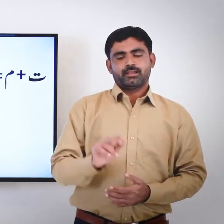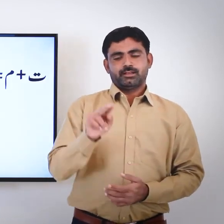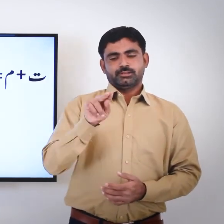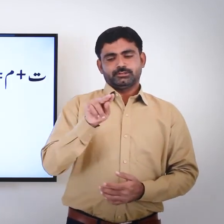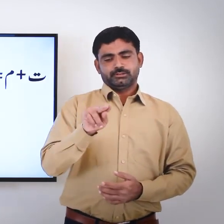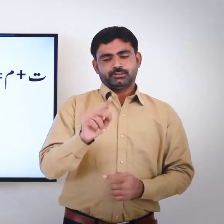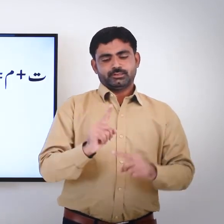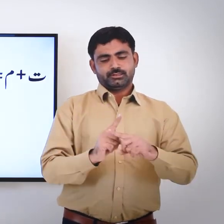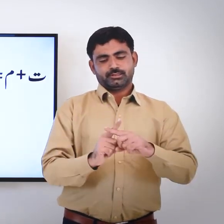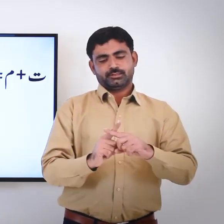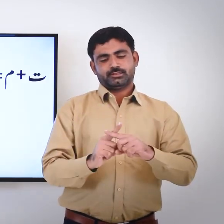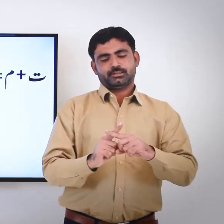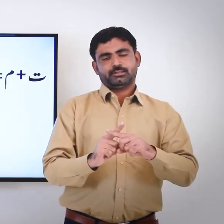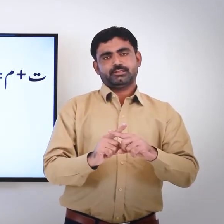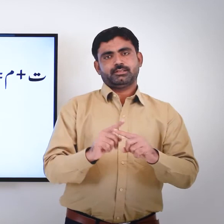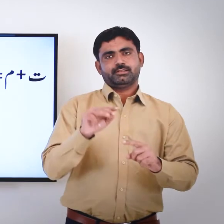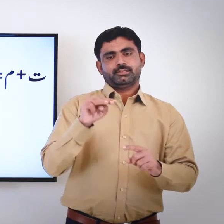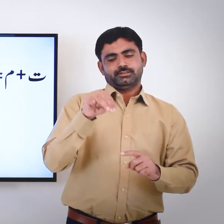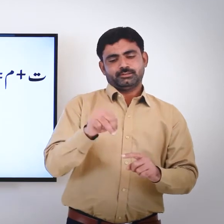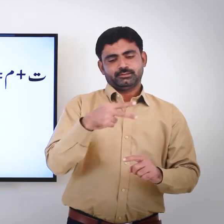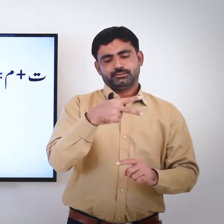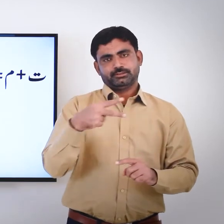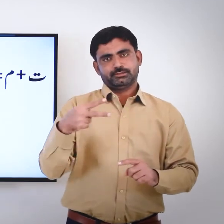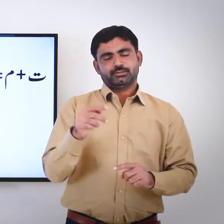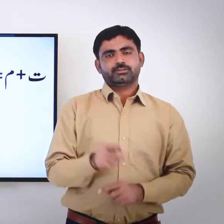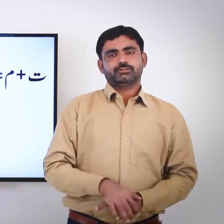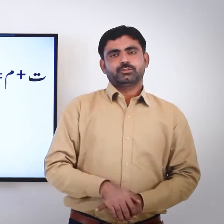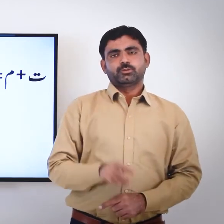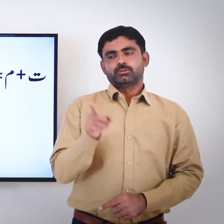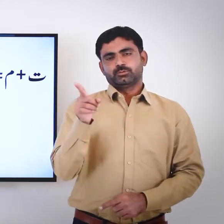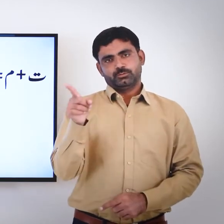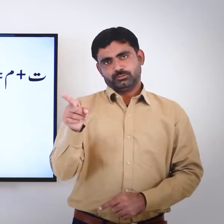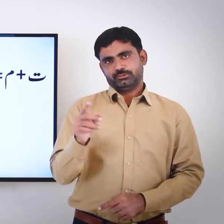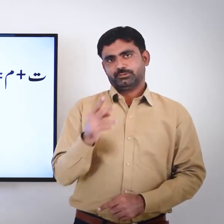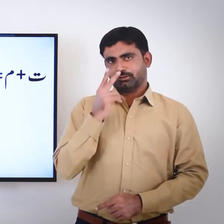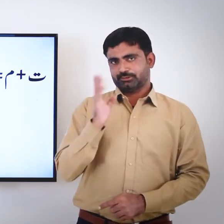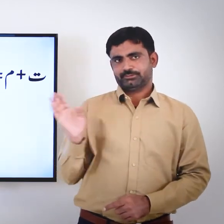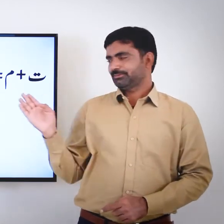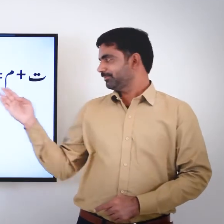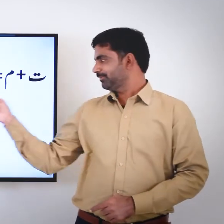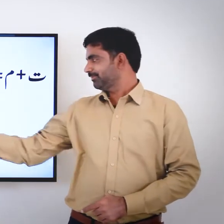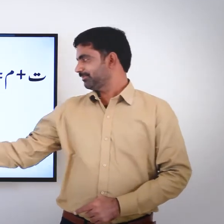تے جمع میم برابر ہے تم۔ تصویر دیکھیں۔